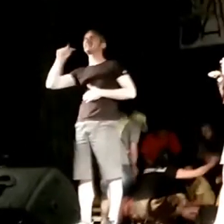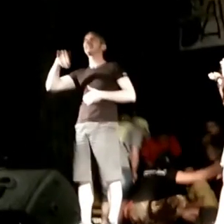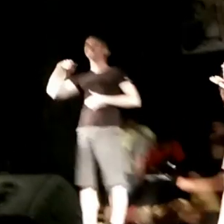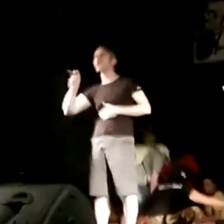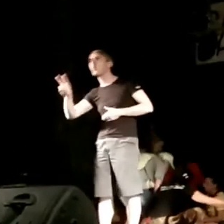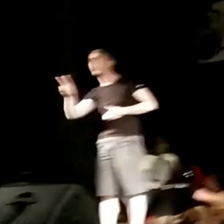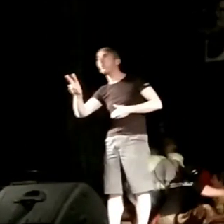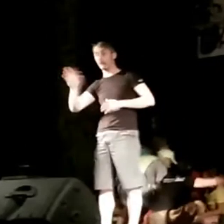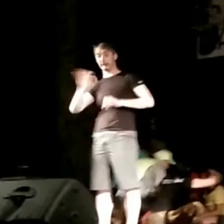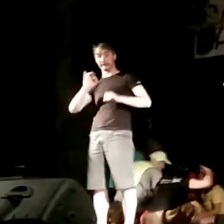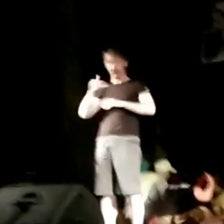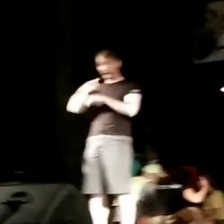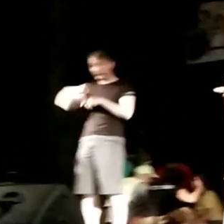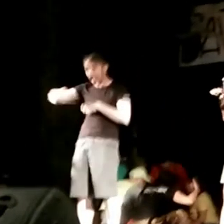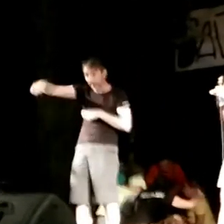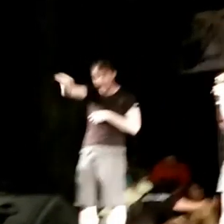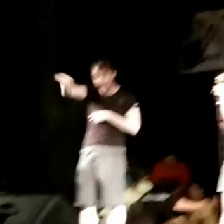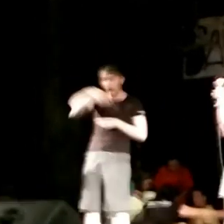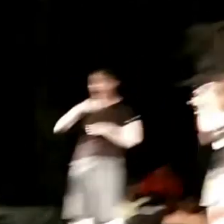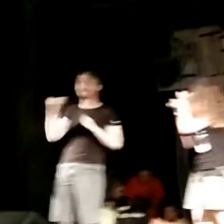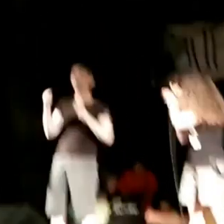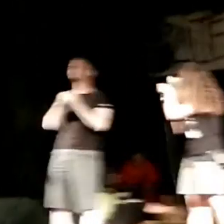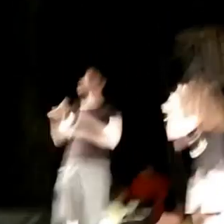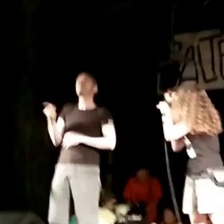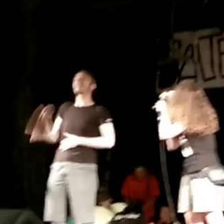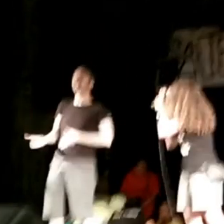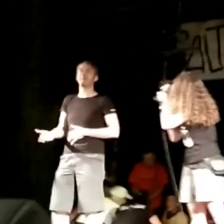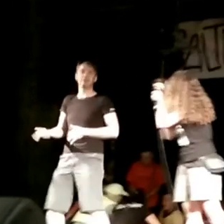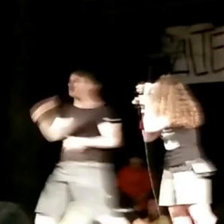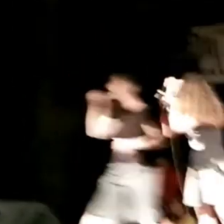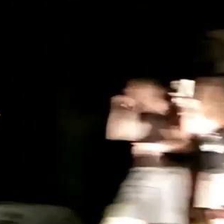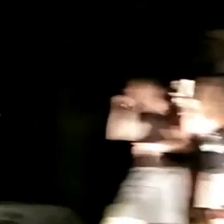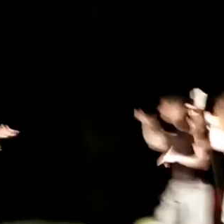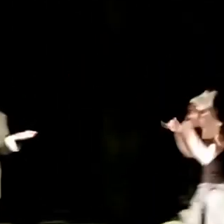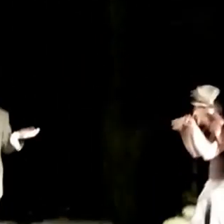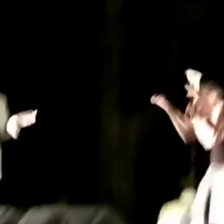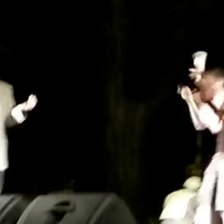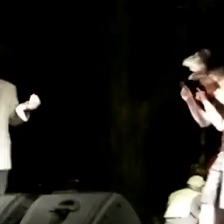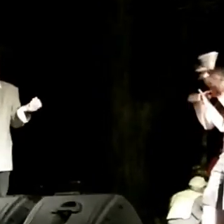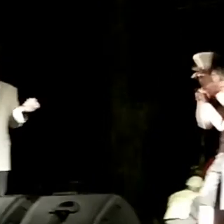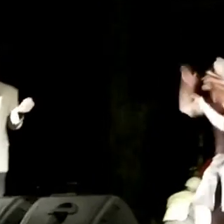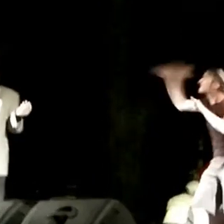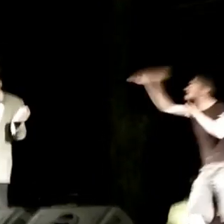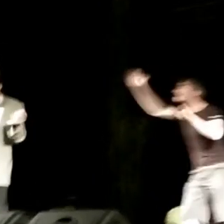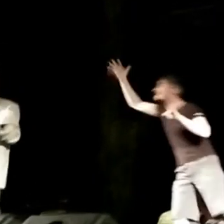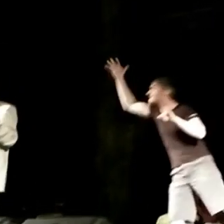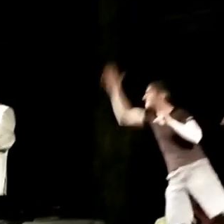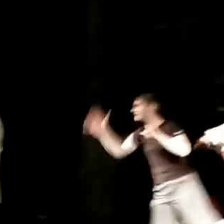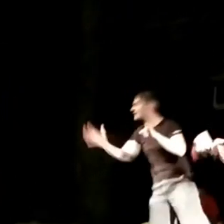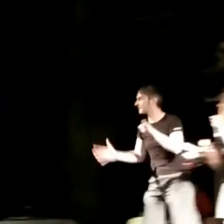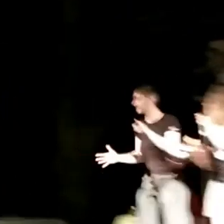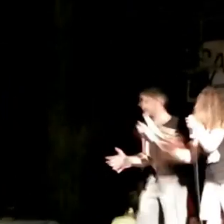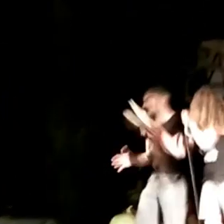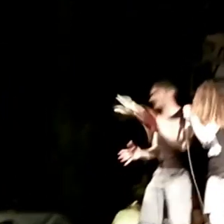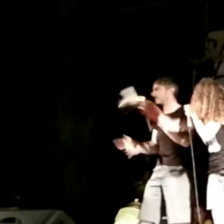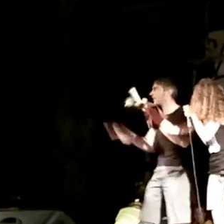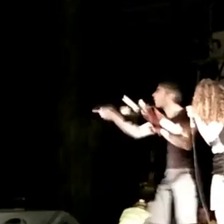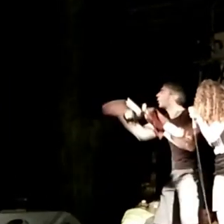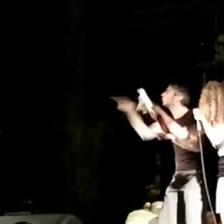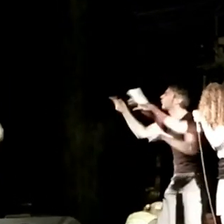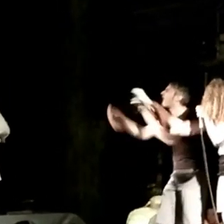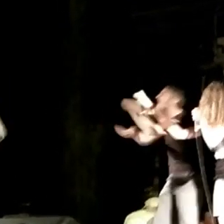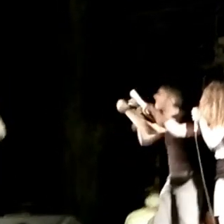una obra de teatre pels carrers de Pedralbes. Més val que no vingui a la meva horda de titelles perquè li fotré una bona garrotada. Bueno, a veure, per molt